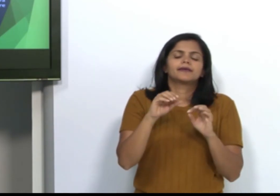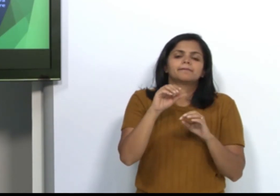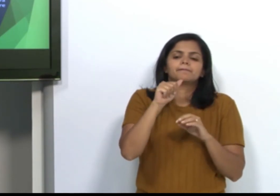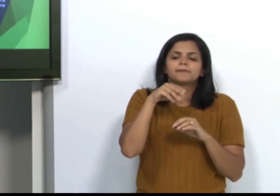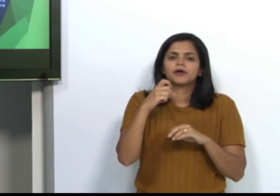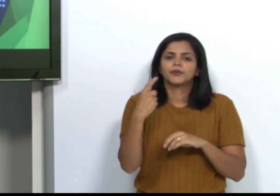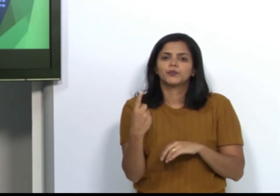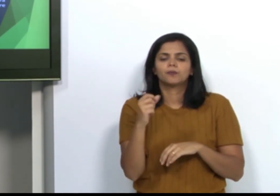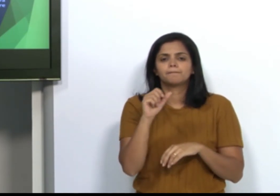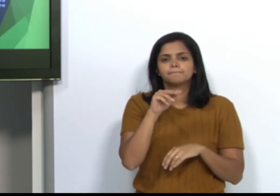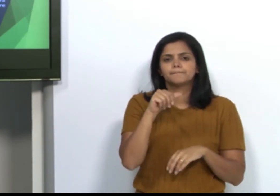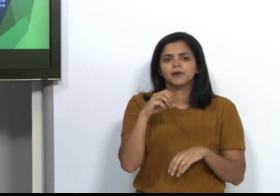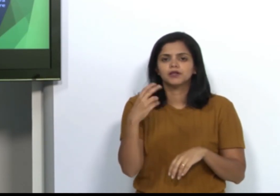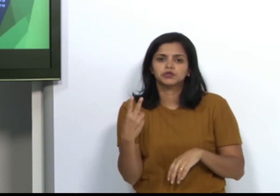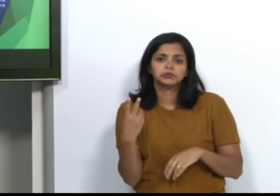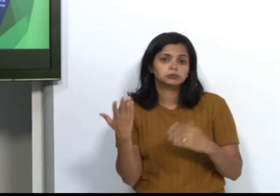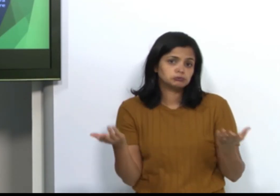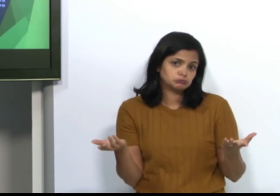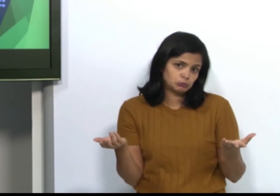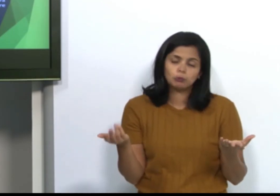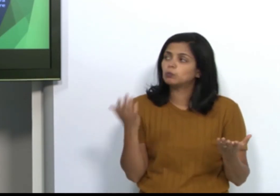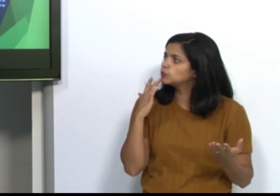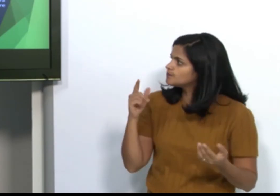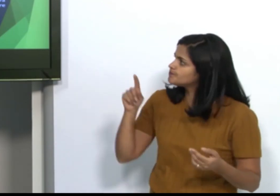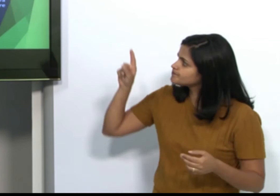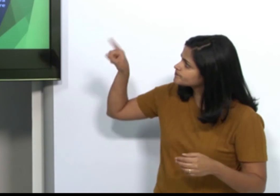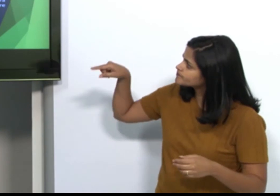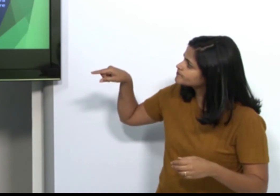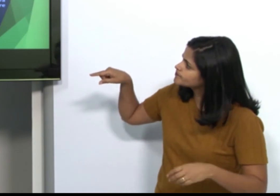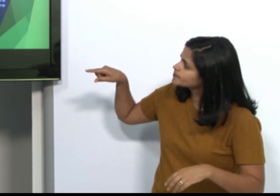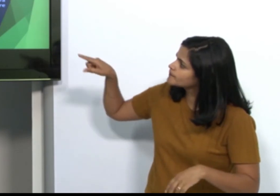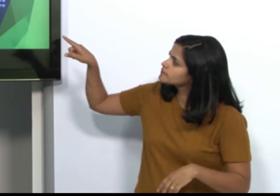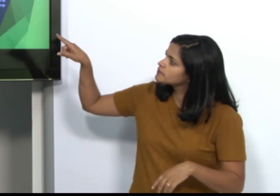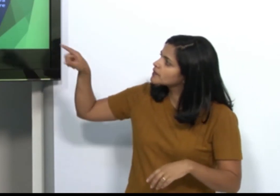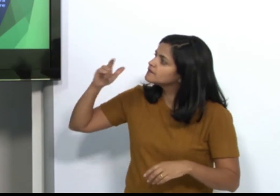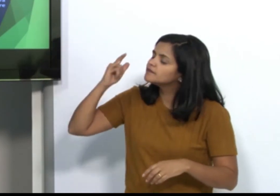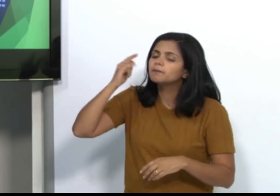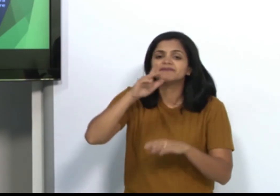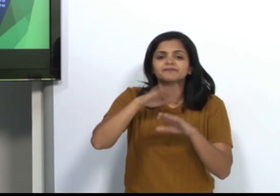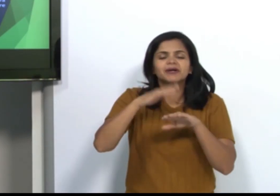Então você vai procurar o sinal, a palavra equivalente ao sinal.